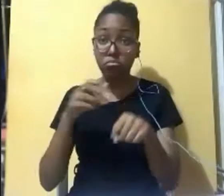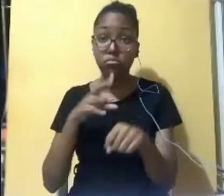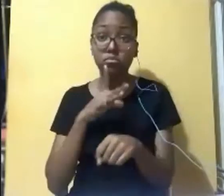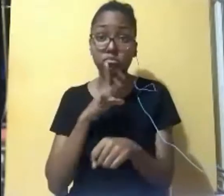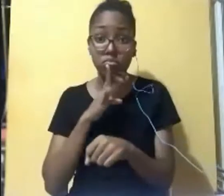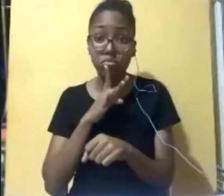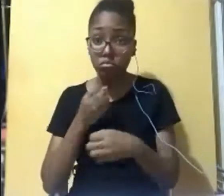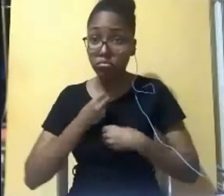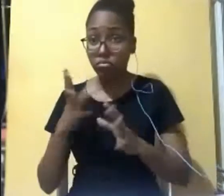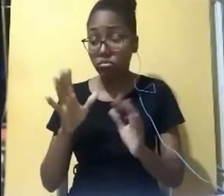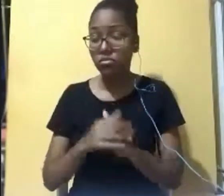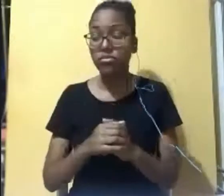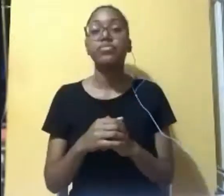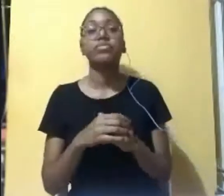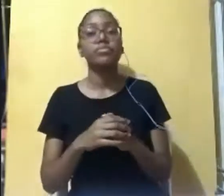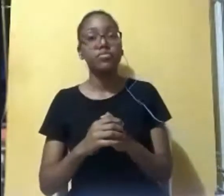diga.